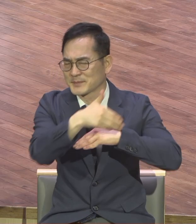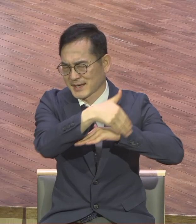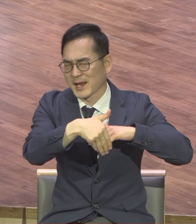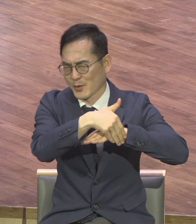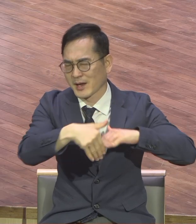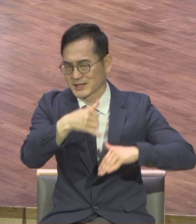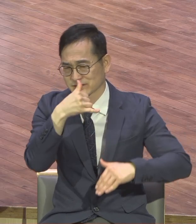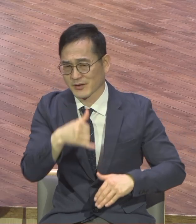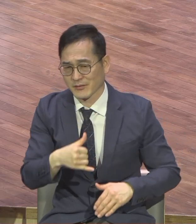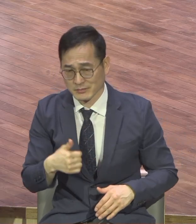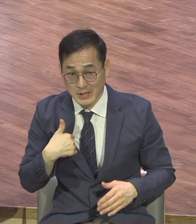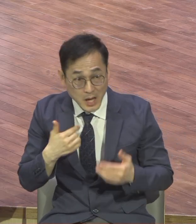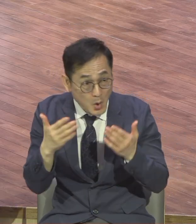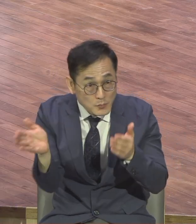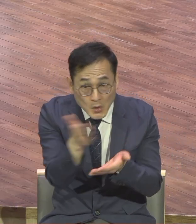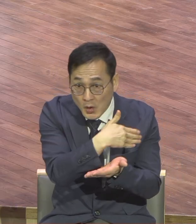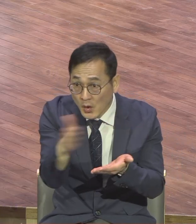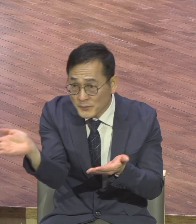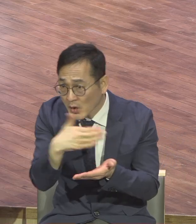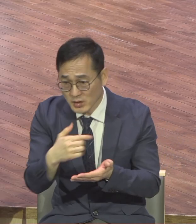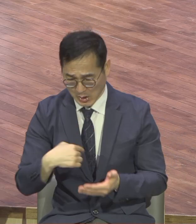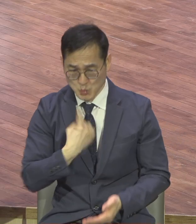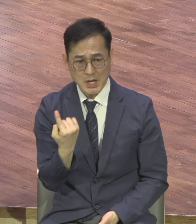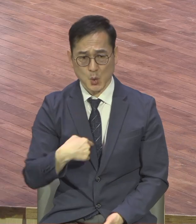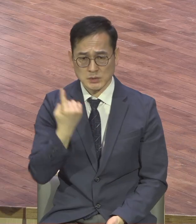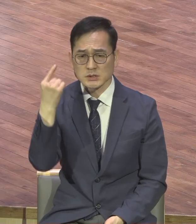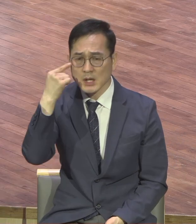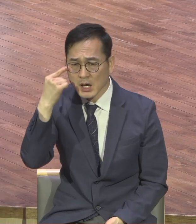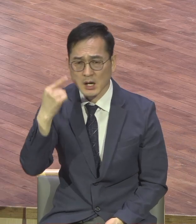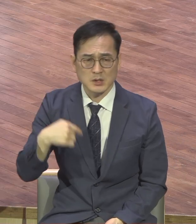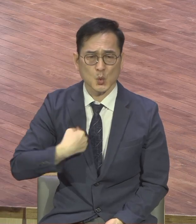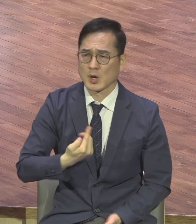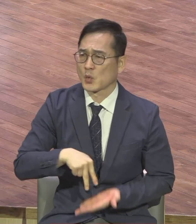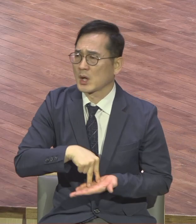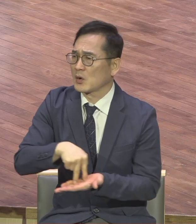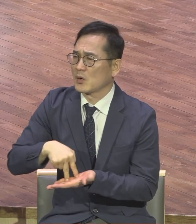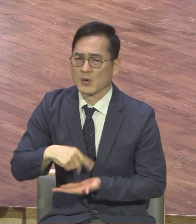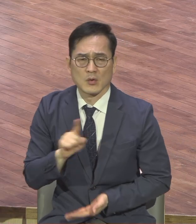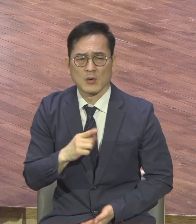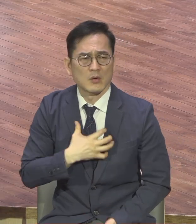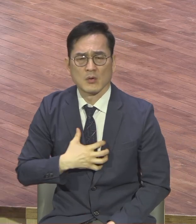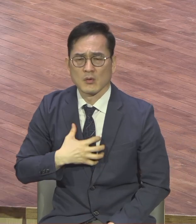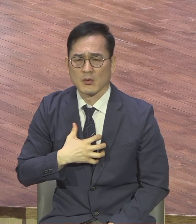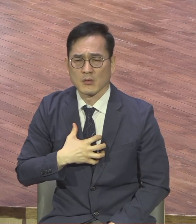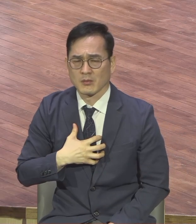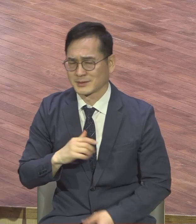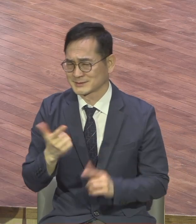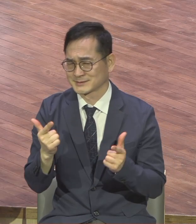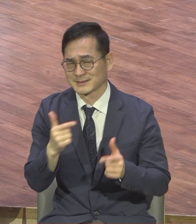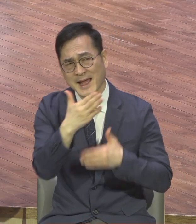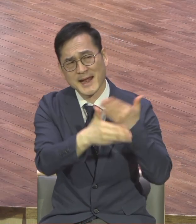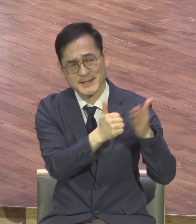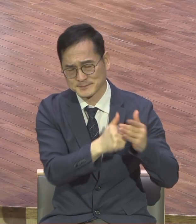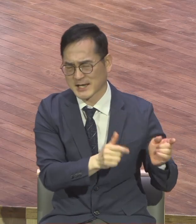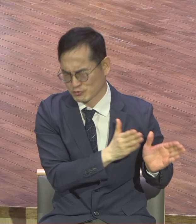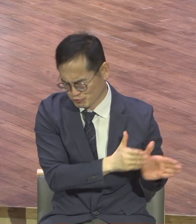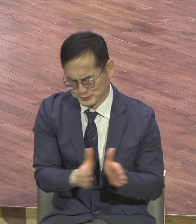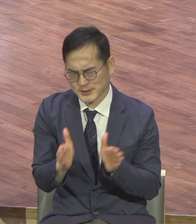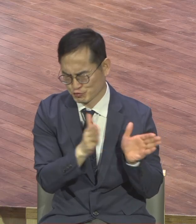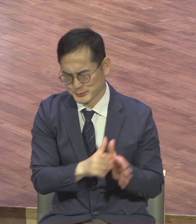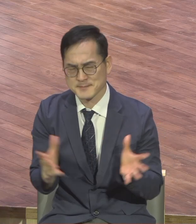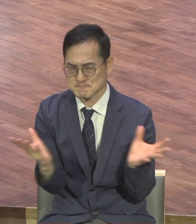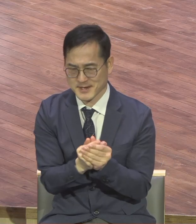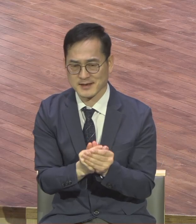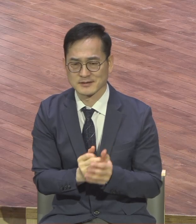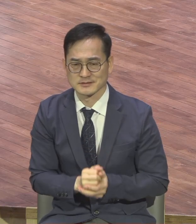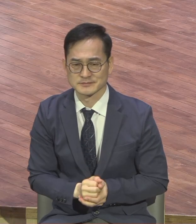우리가 아무리 사방의 우겨 싸움을 당하여도 우리는 절대로 혼자가 아니에요. 여러분은요 영의 눈을